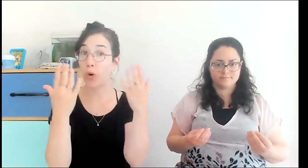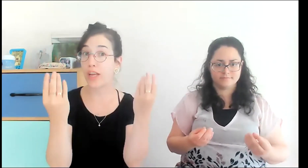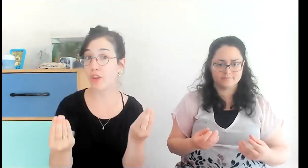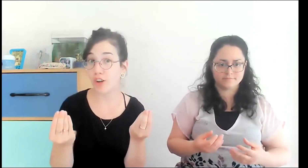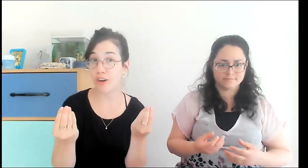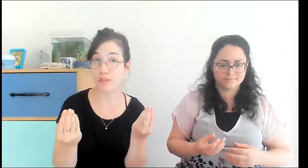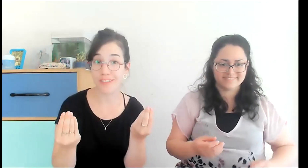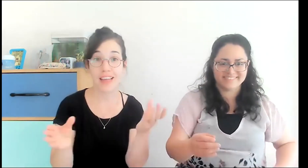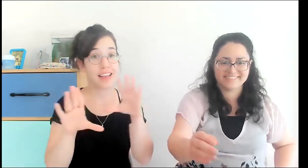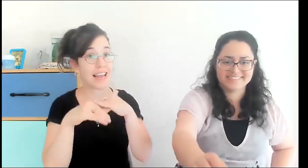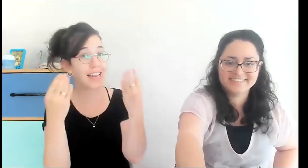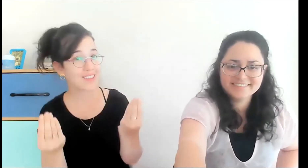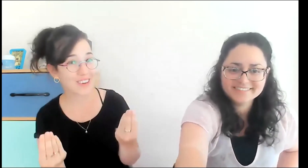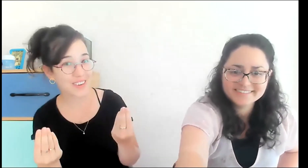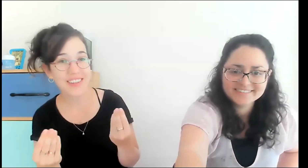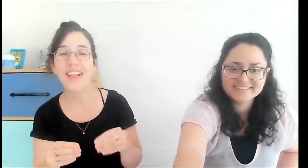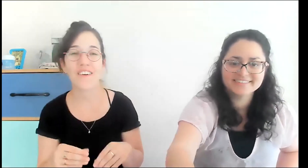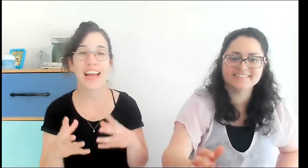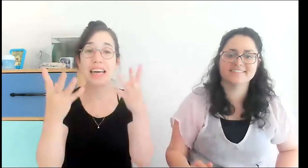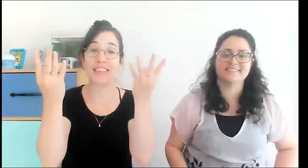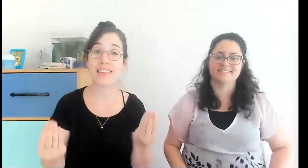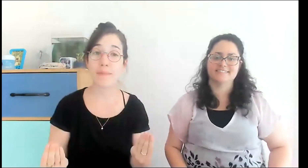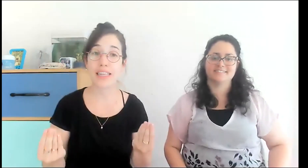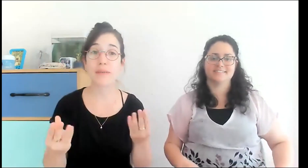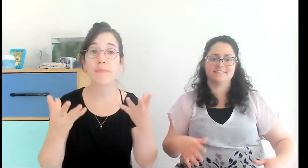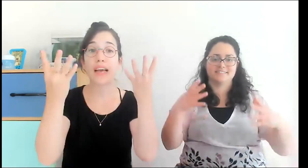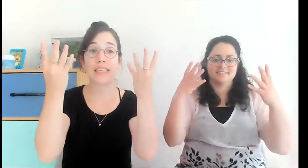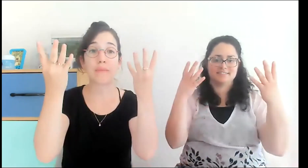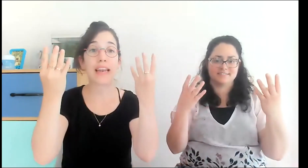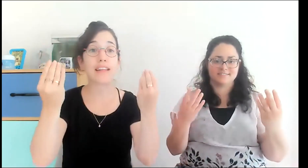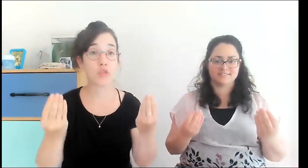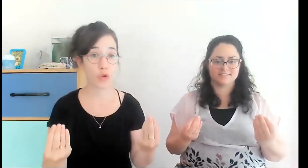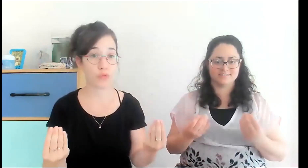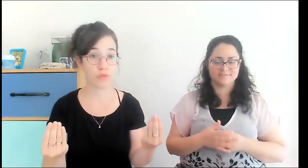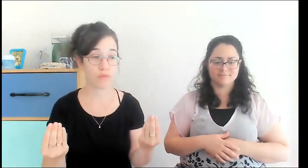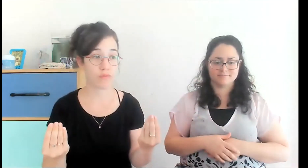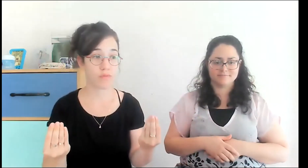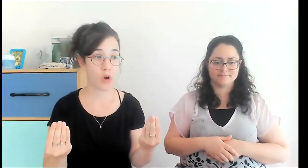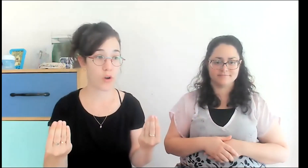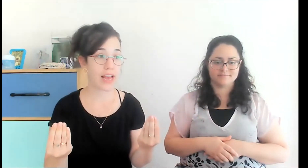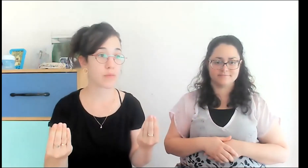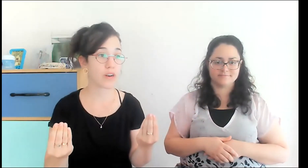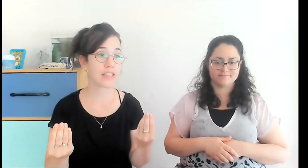בוקר טוב, לילה טוב. אוקיי? אז זה בעצם הסימן לטוב. אוקיי? אז בואו נעשה